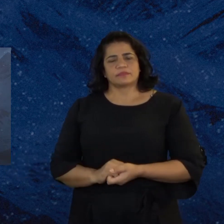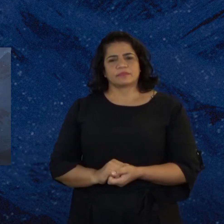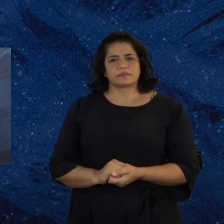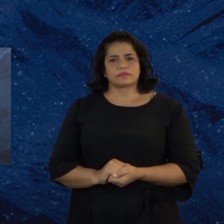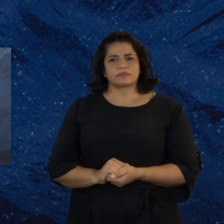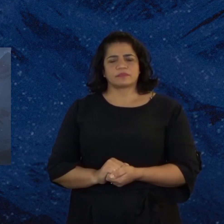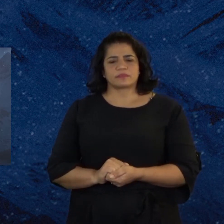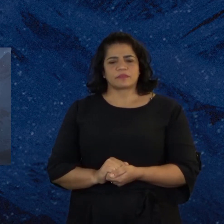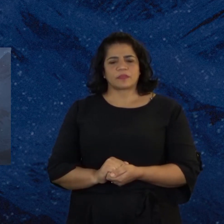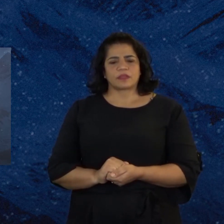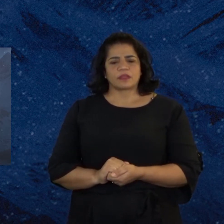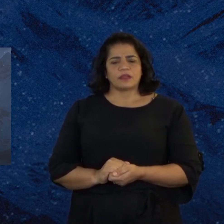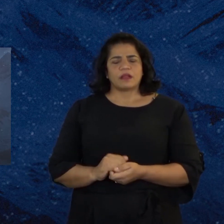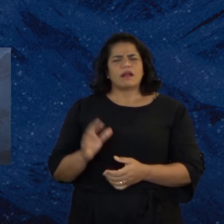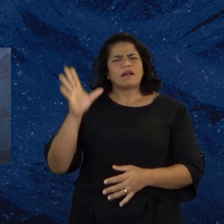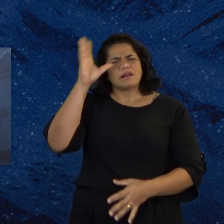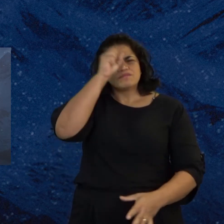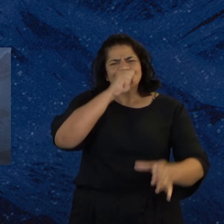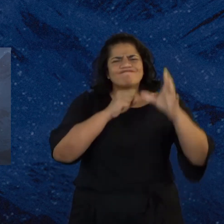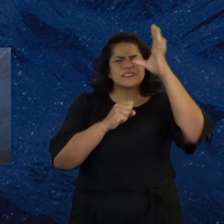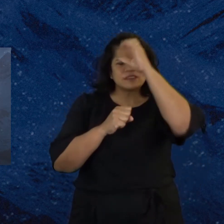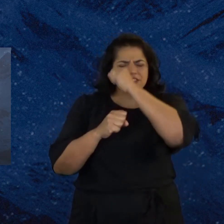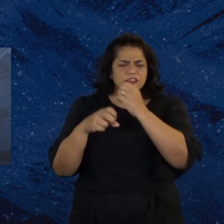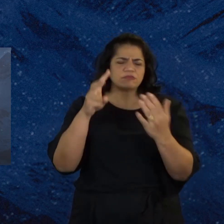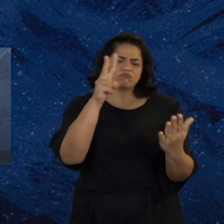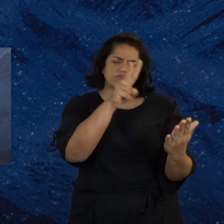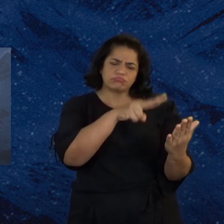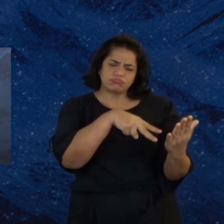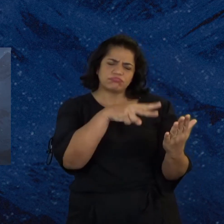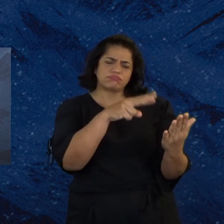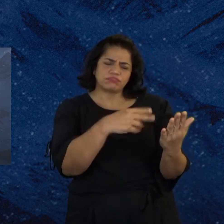tirar lição desse texto.